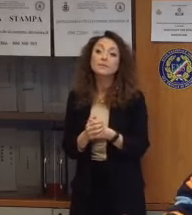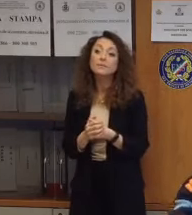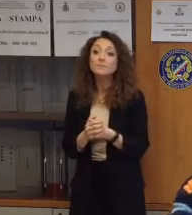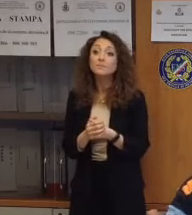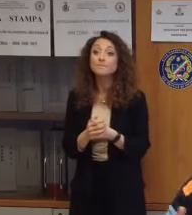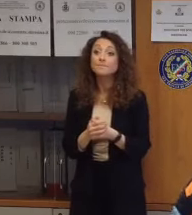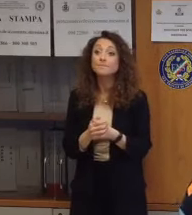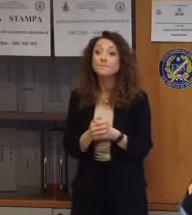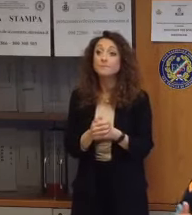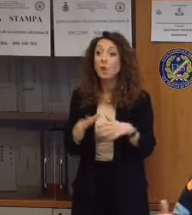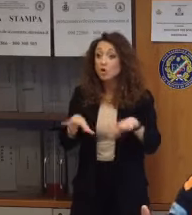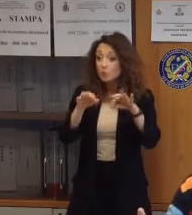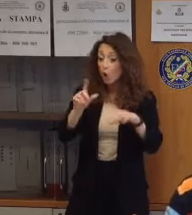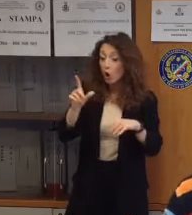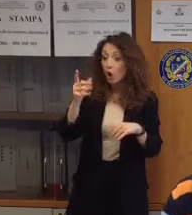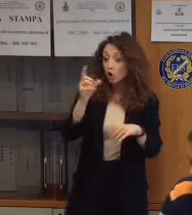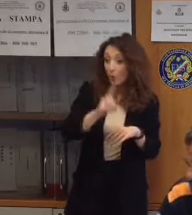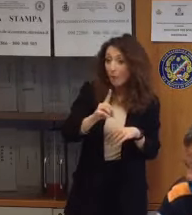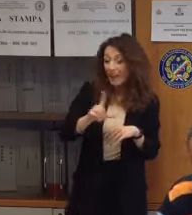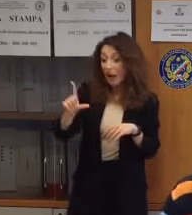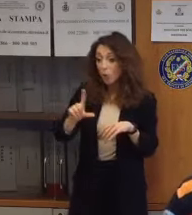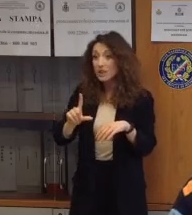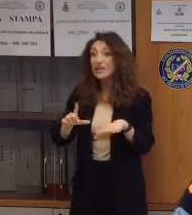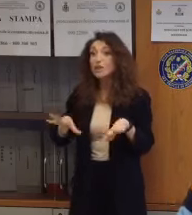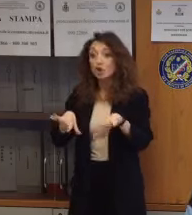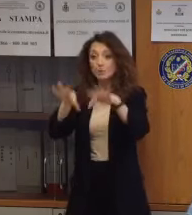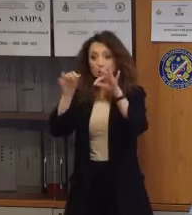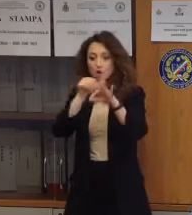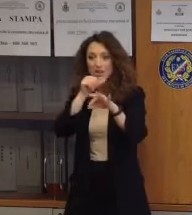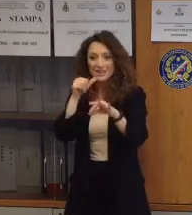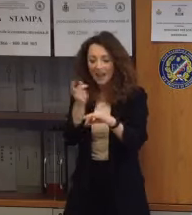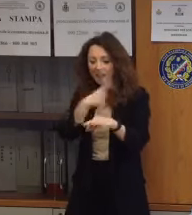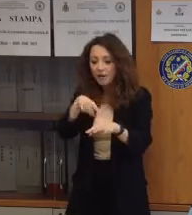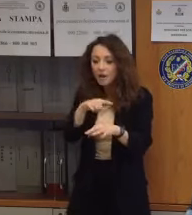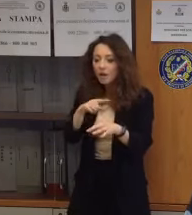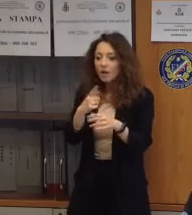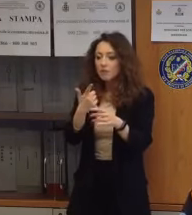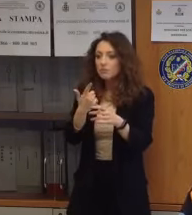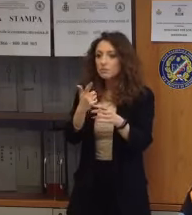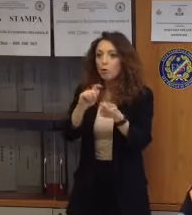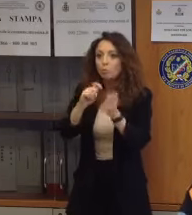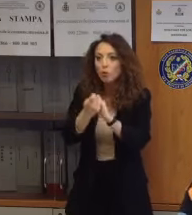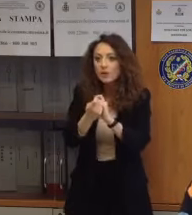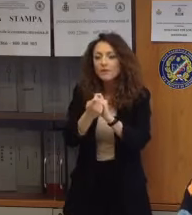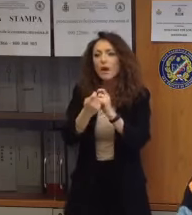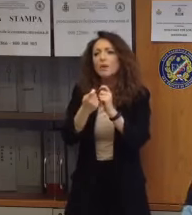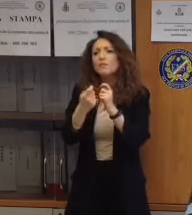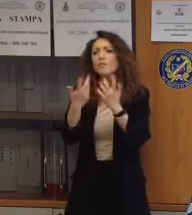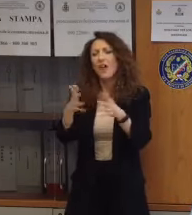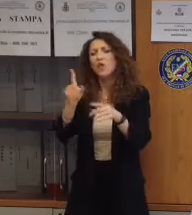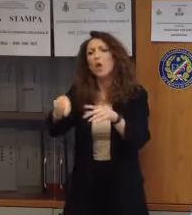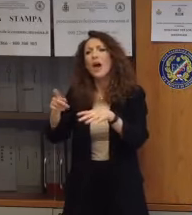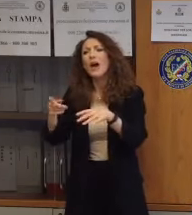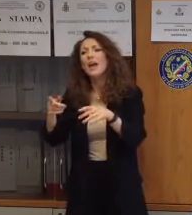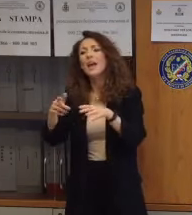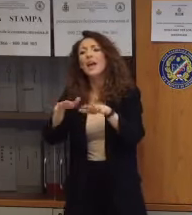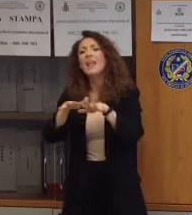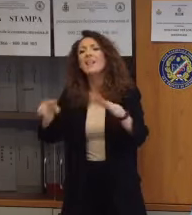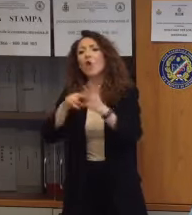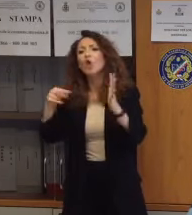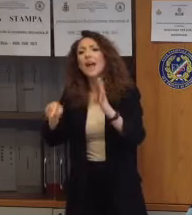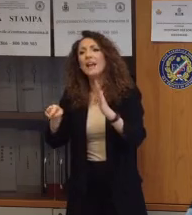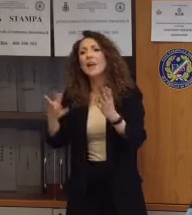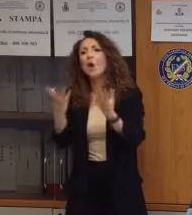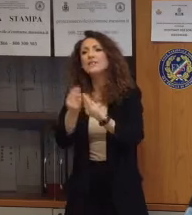per applicare da martedì in poi, c'è stato anche un tavolo tecnico con l'INPS, tutta una serie di